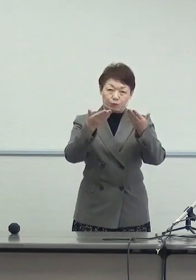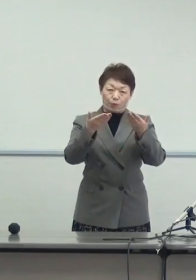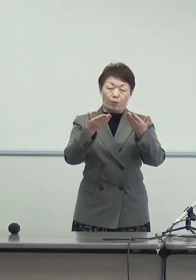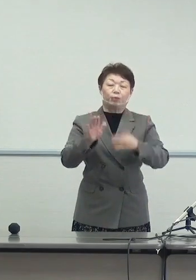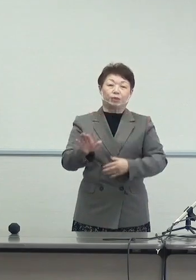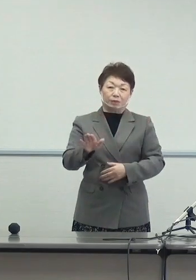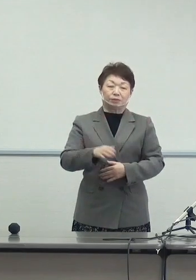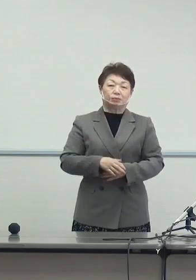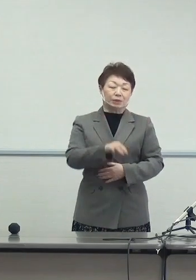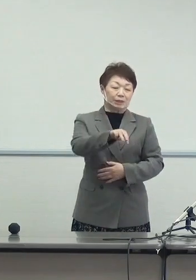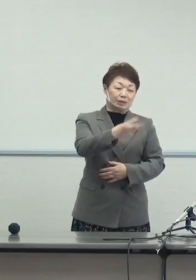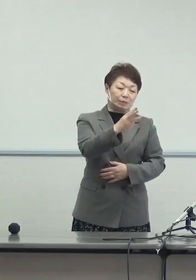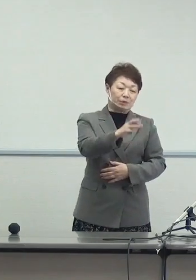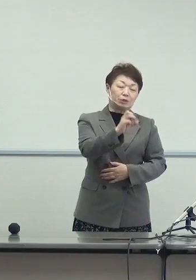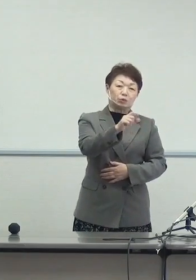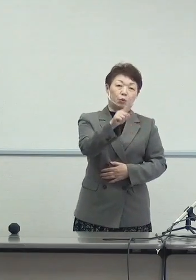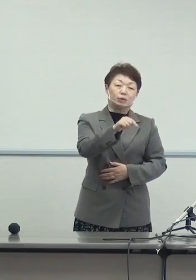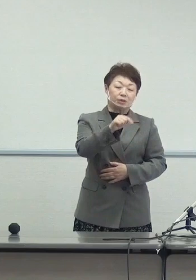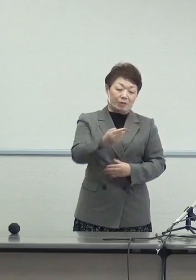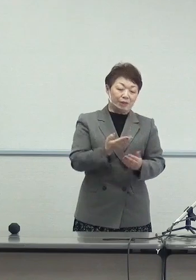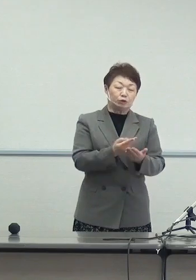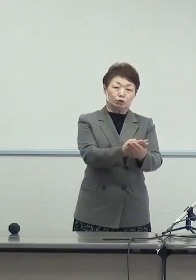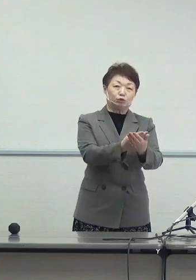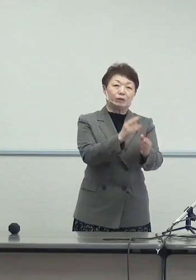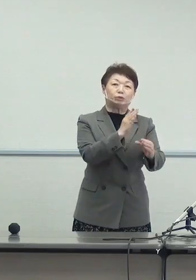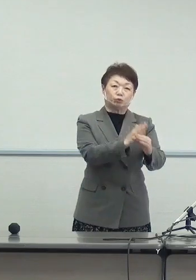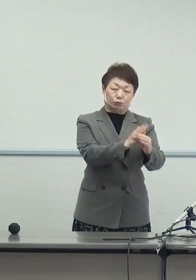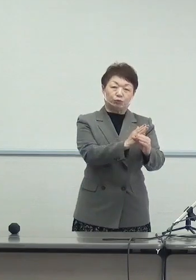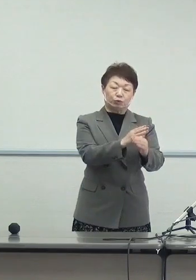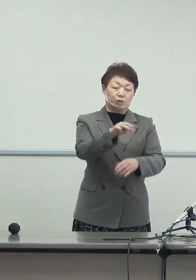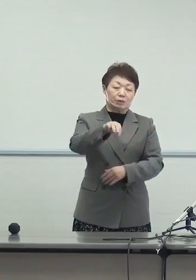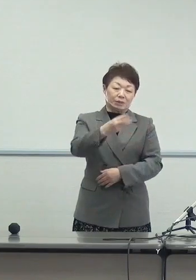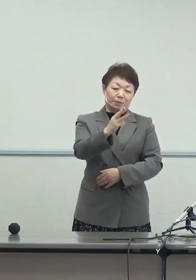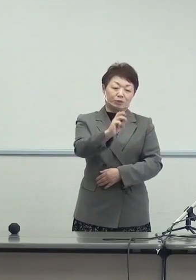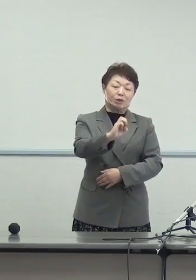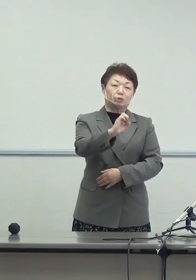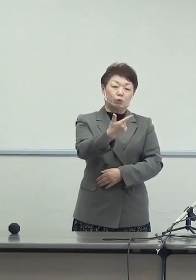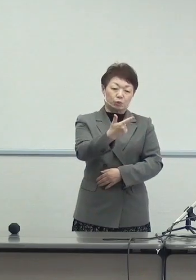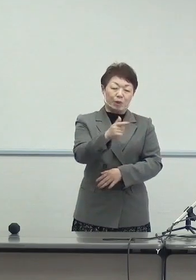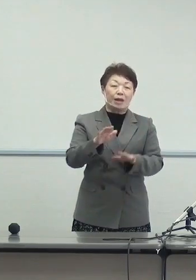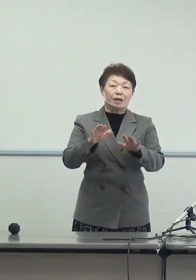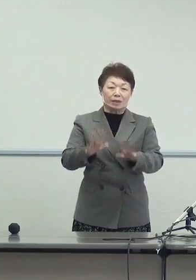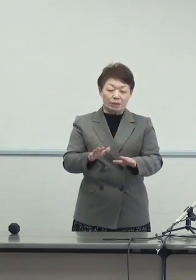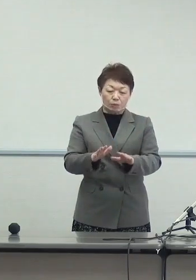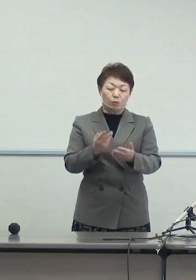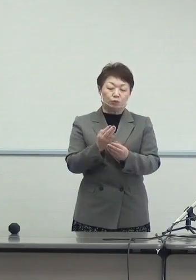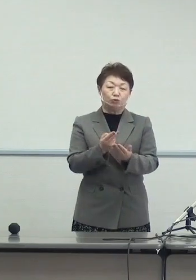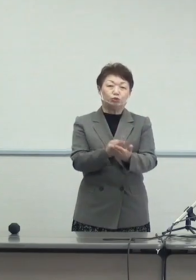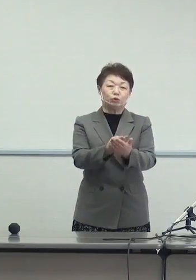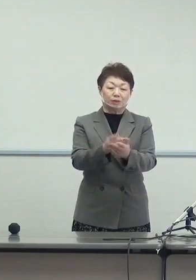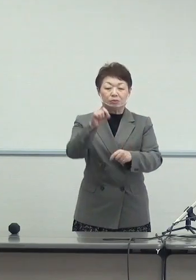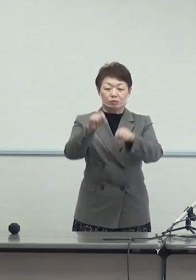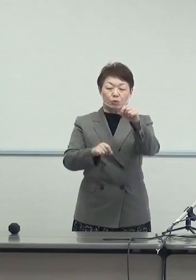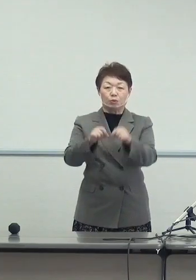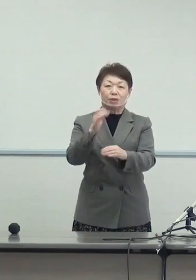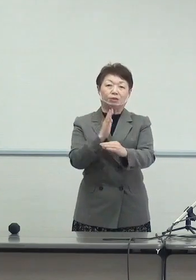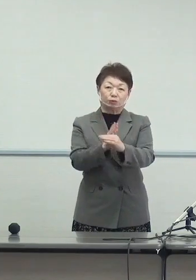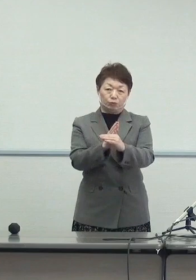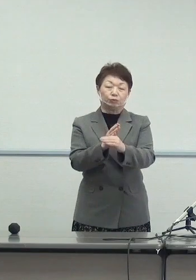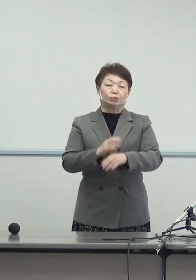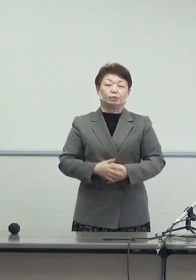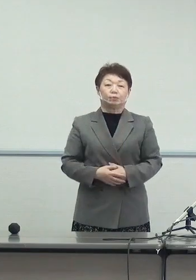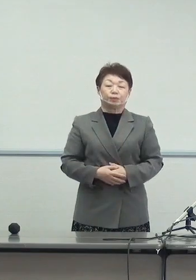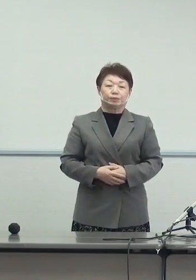でございまして335例目の方は入院中になっております。336例目現在入院等調整中という形でござい